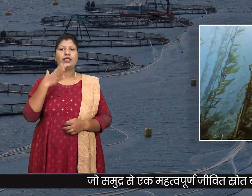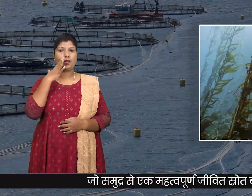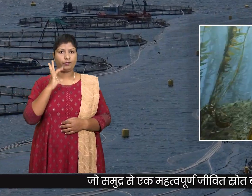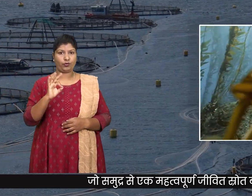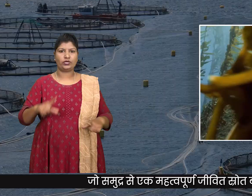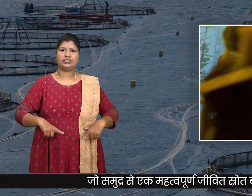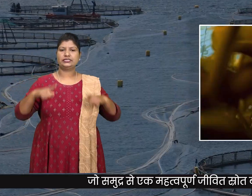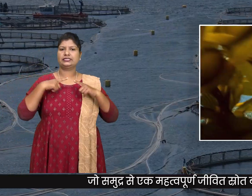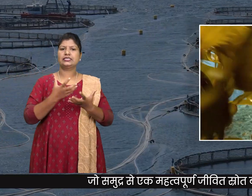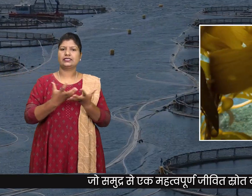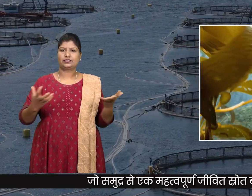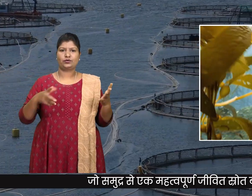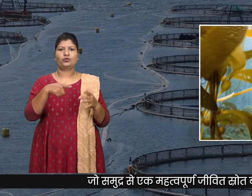महत्वपूर्ण जीवित स्रोत बनाते हैं।